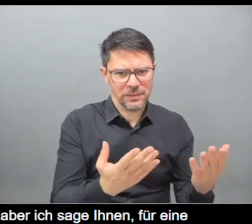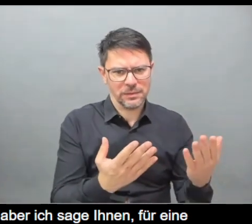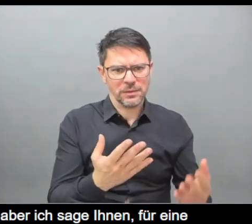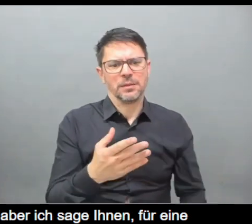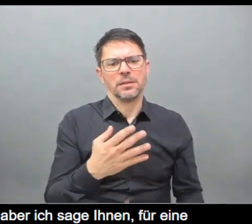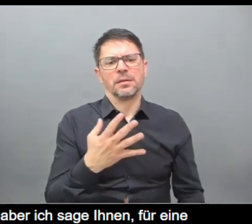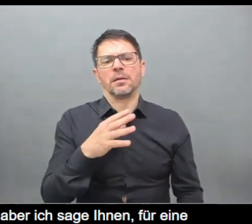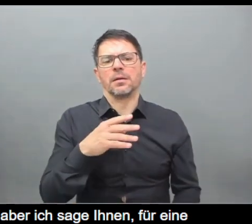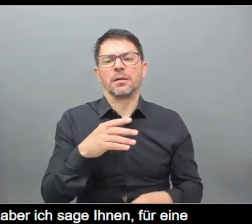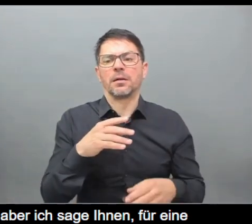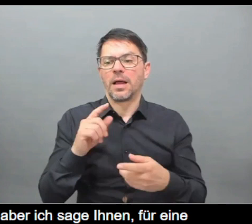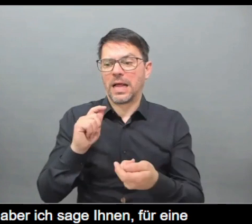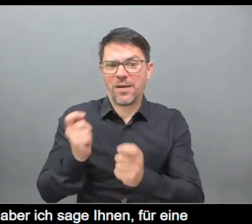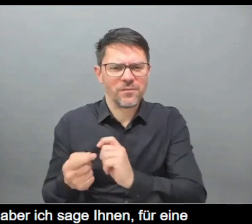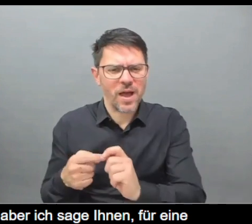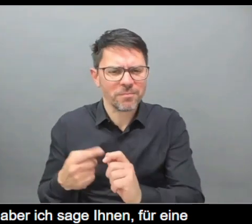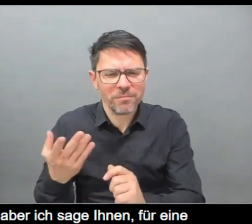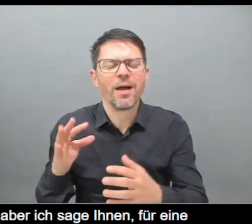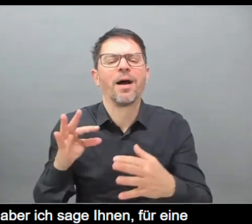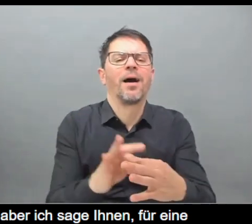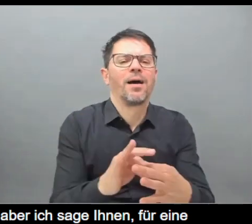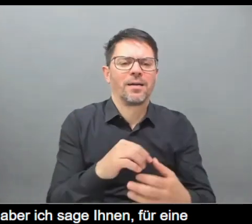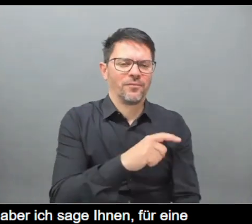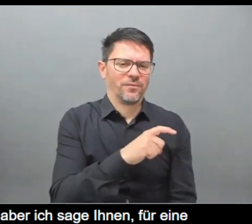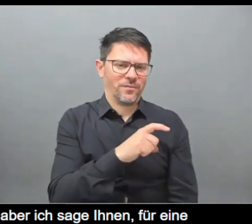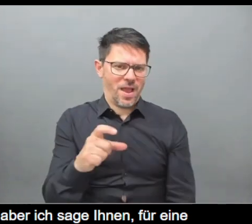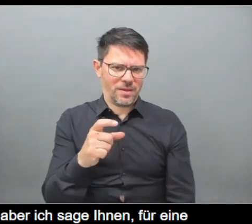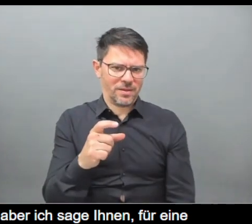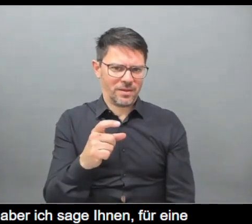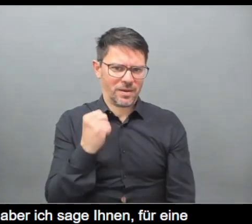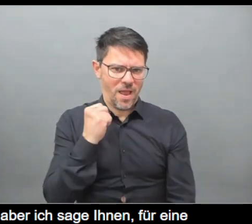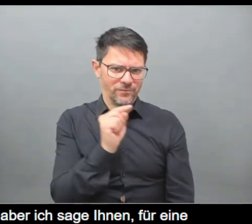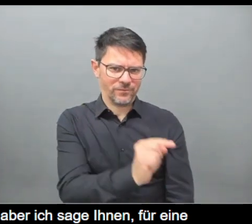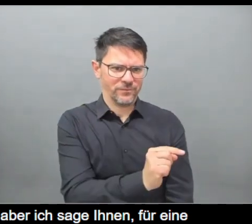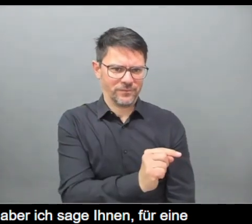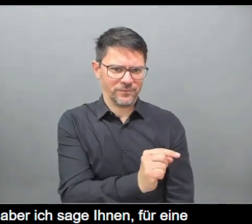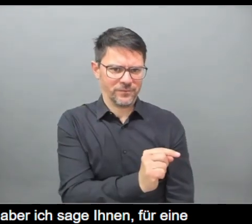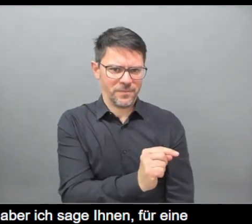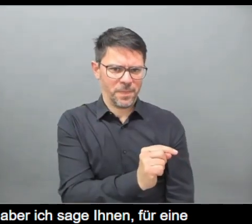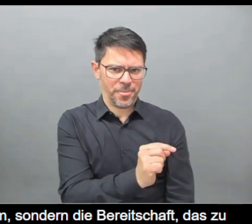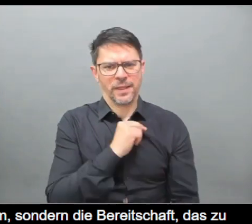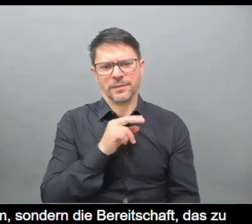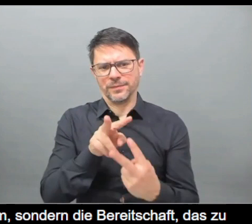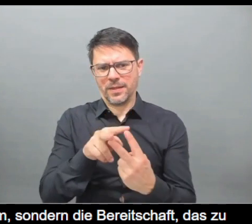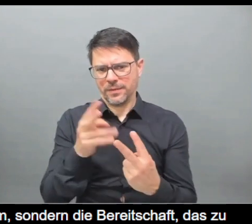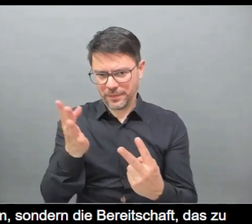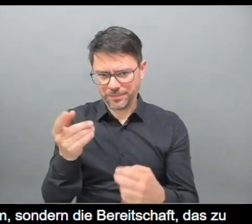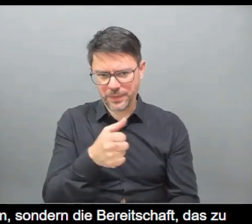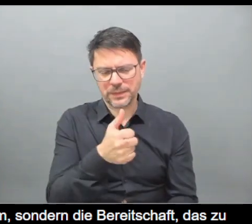Und dann geht es um die Frage, Doppeluntersuchung vermeiden. Das hat was mit Digitalisierung zu tun, die